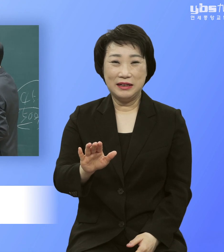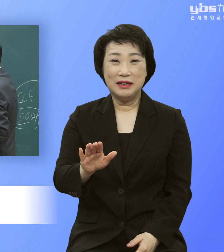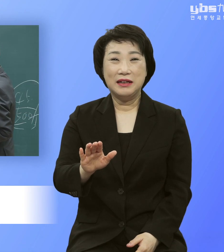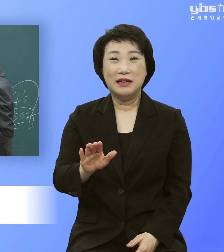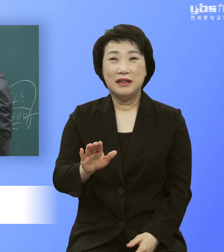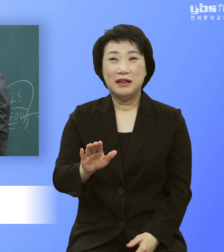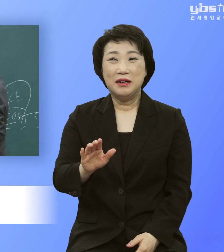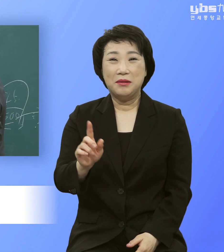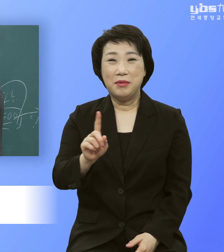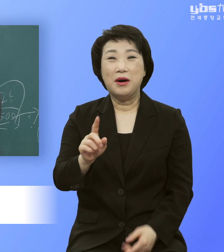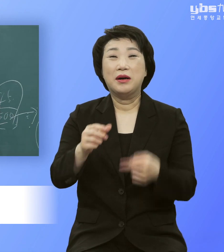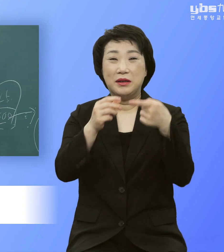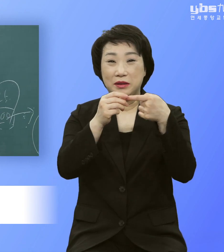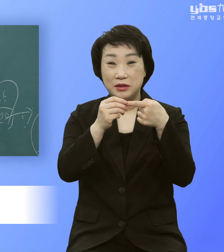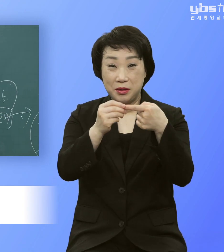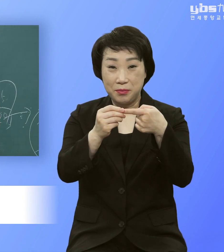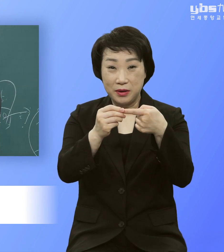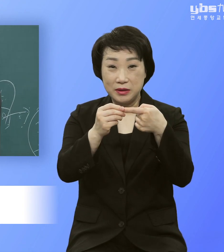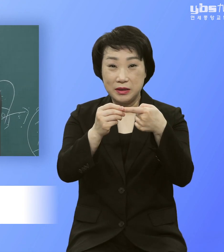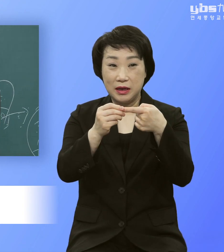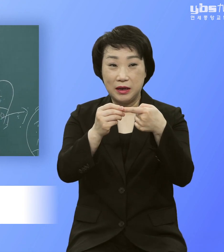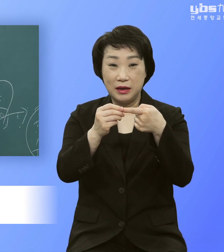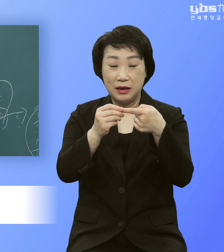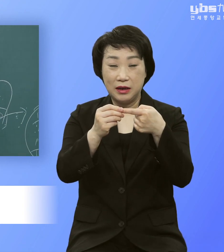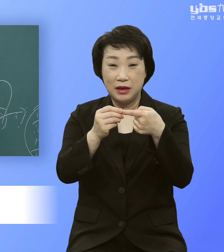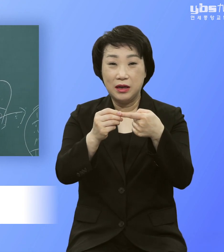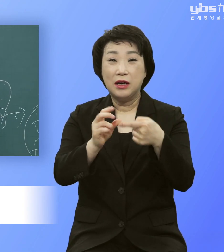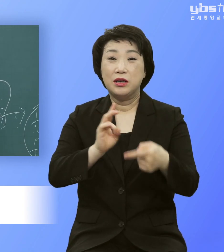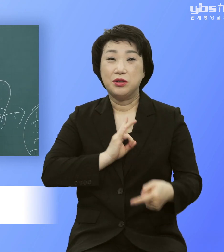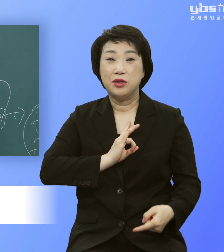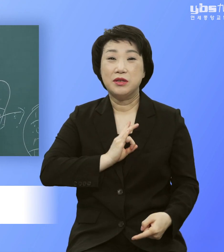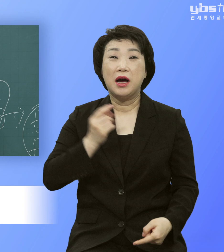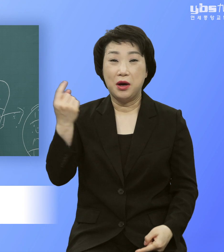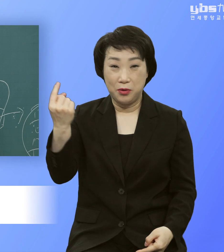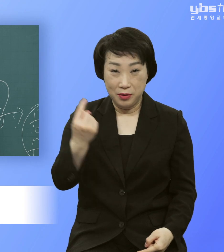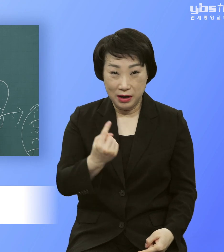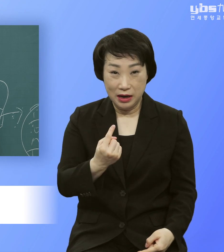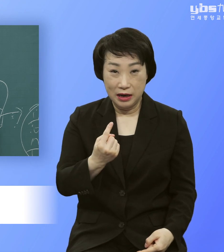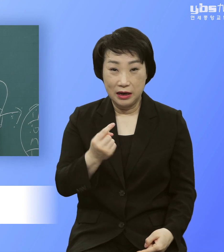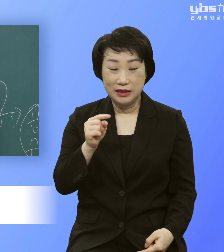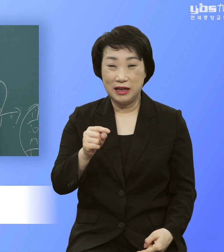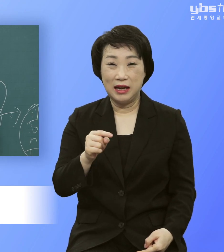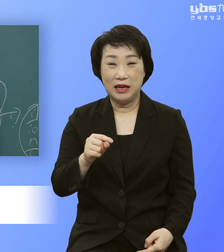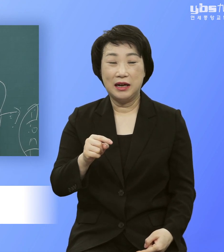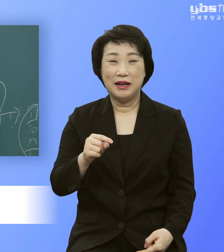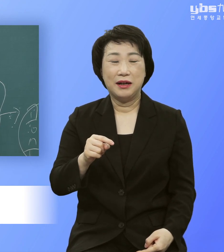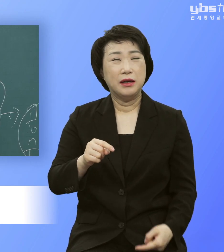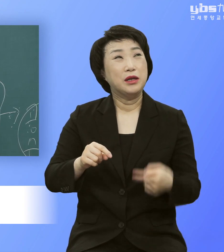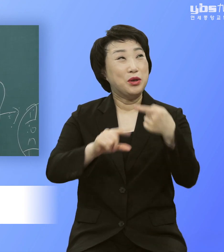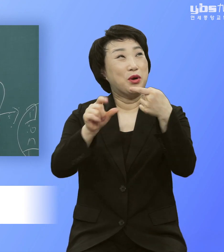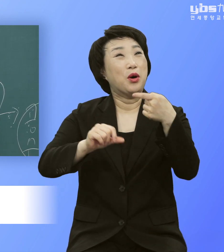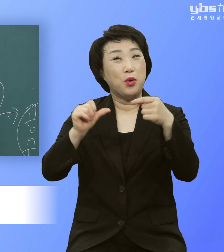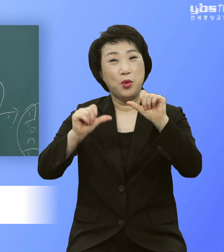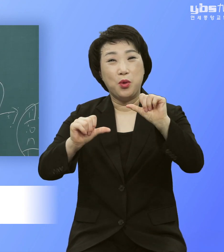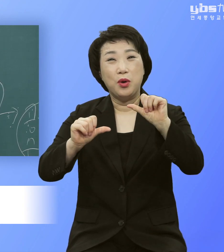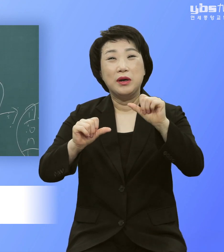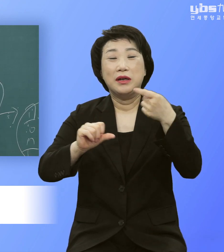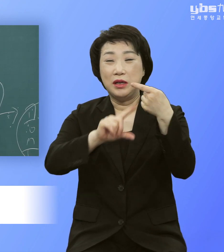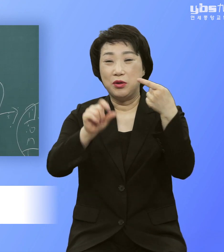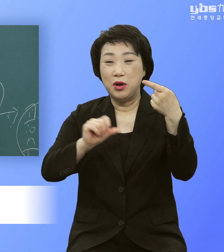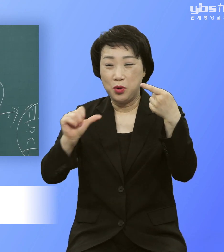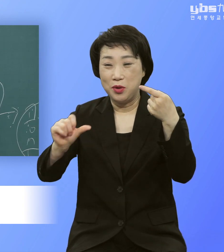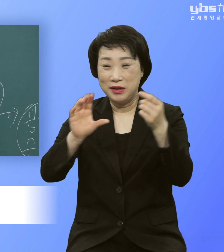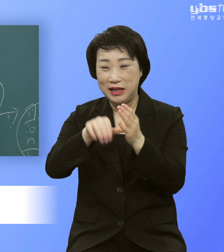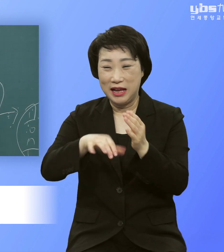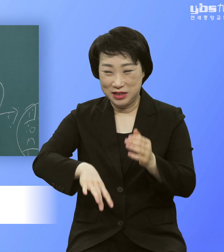예, 첫 번째 선지자로 오셨고, 이게 1월 5일 날 우리 집에서 설교하는